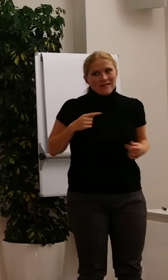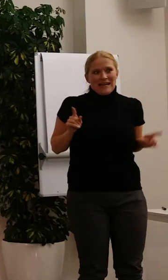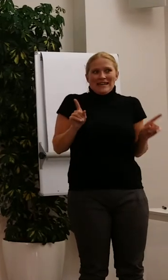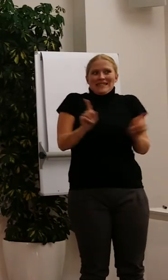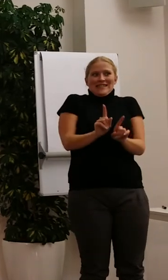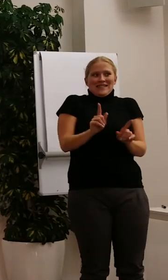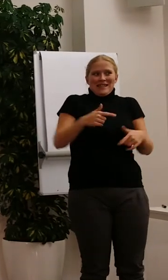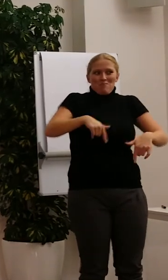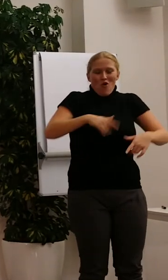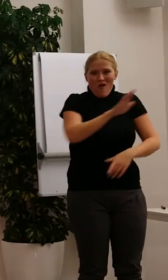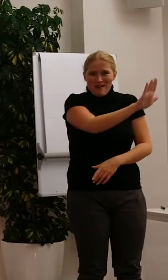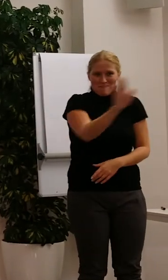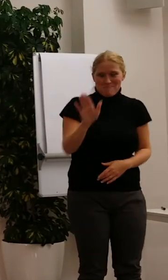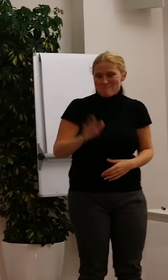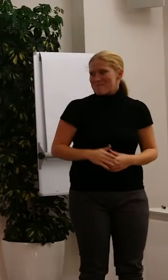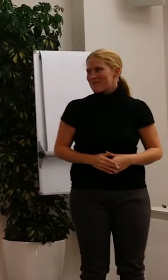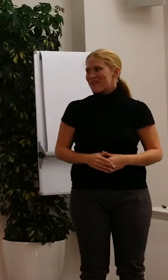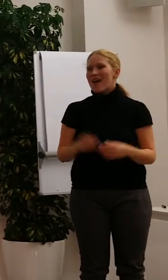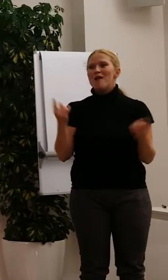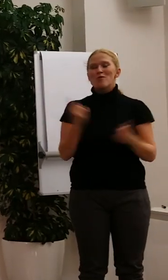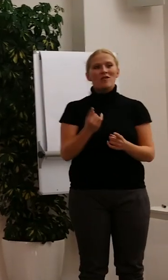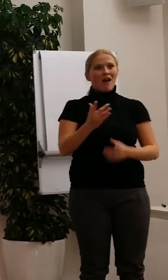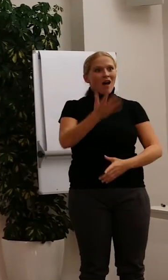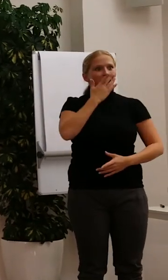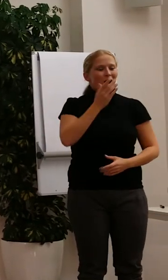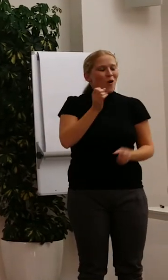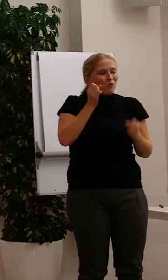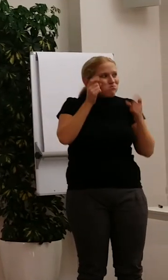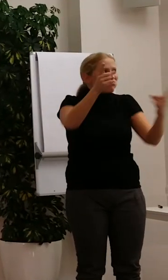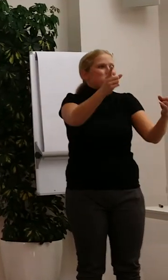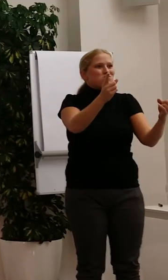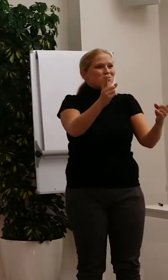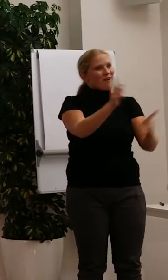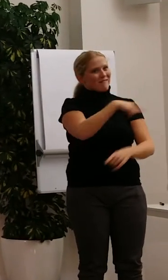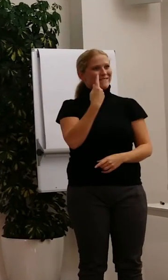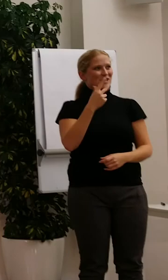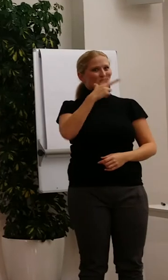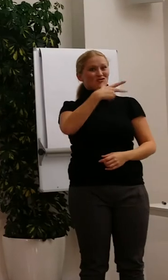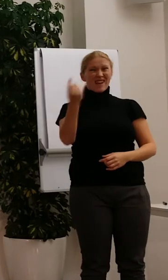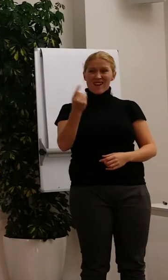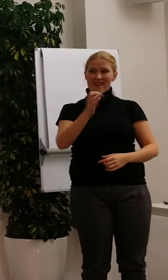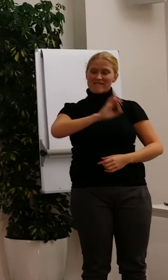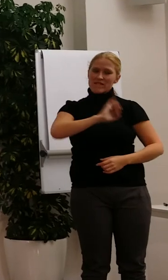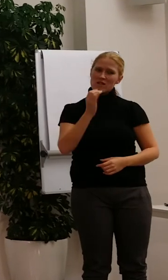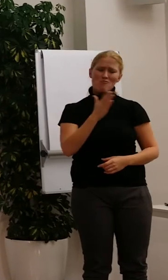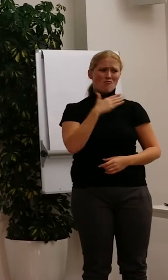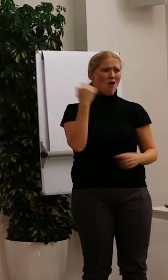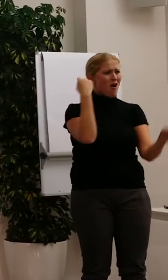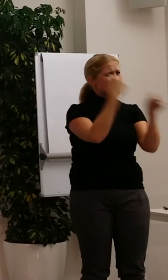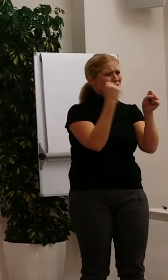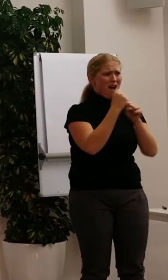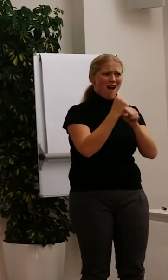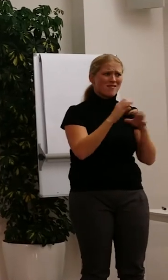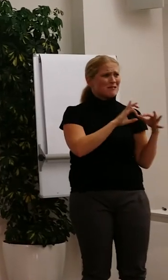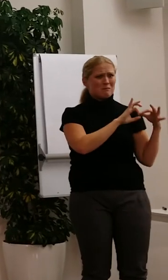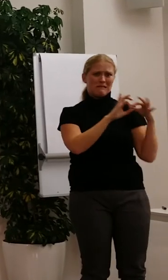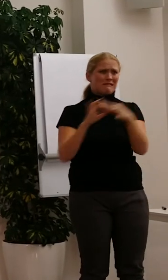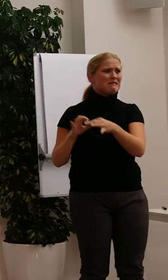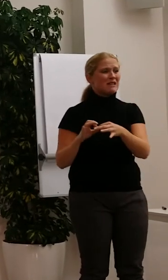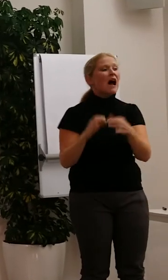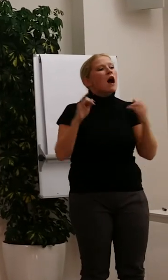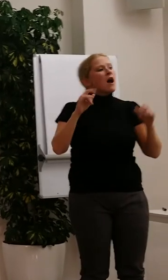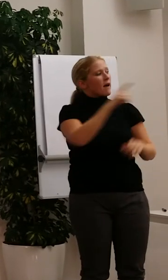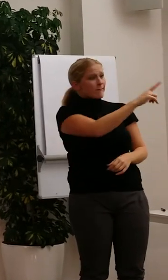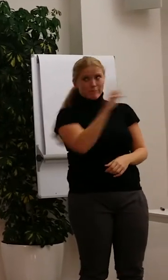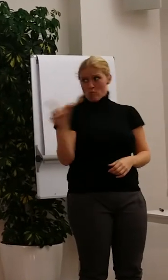jsme jenom v úžasu nad tím vším, co jsme za tady ten víkend dokázali. Neboť kromě mne a Veroniky máme další dvě kolegyně, které tady